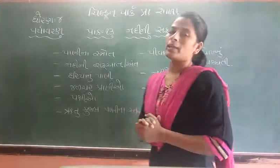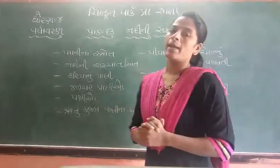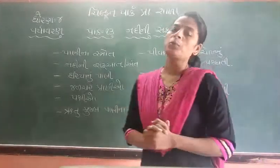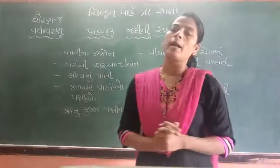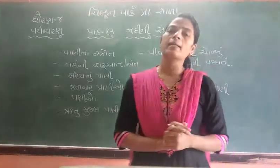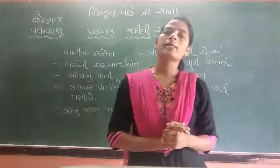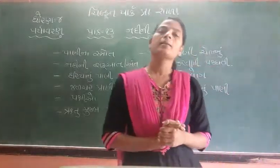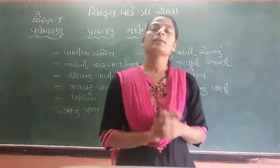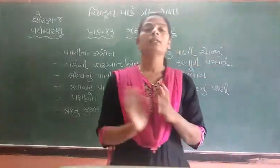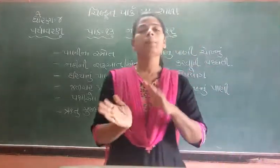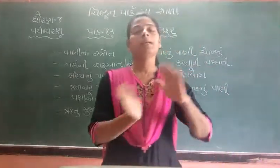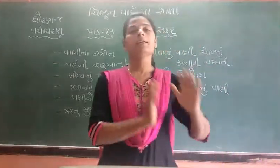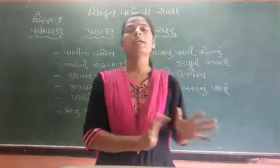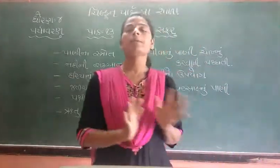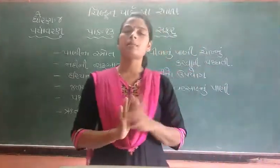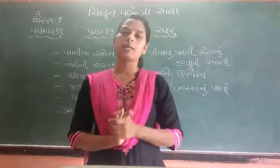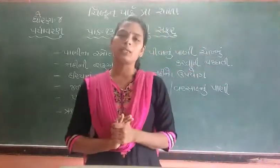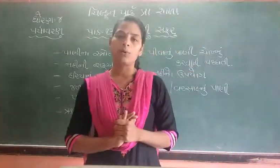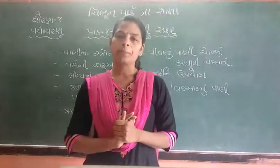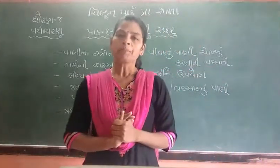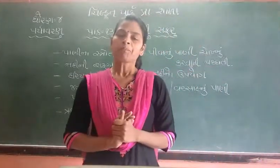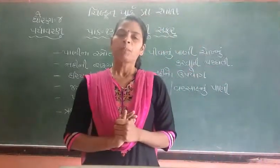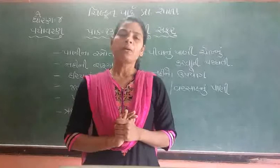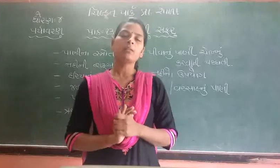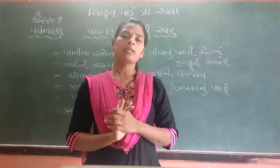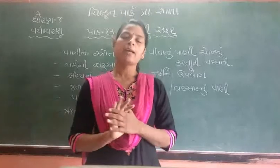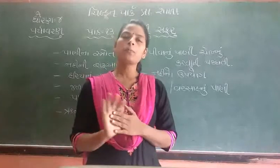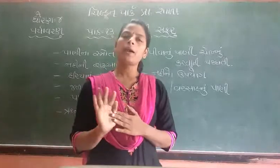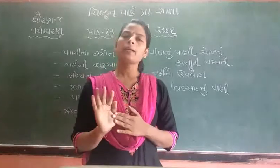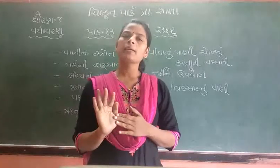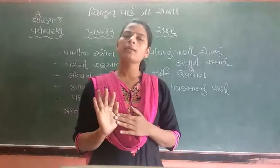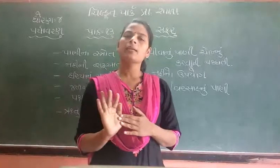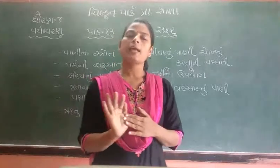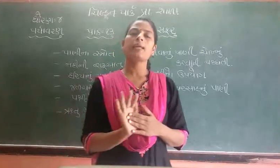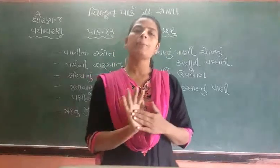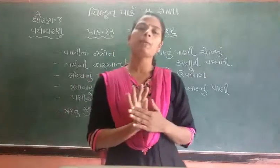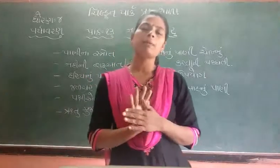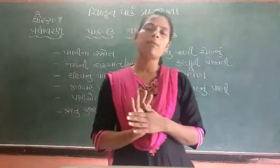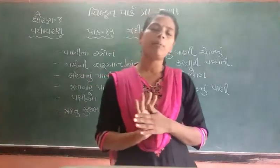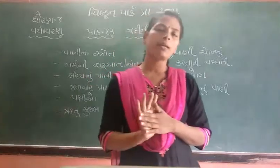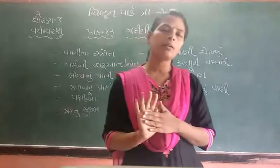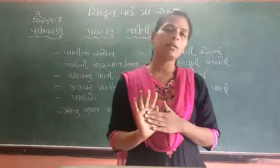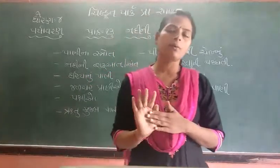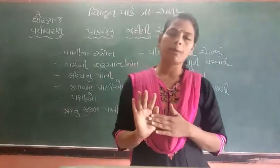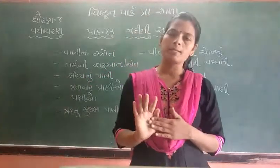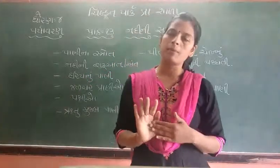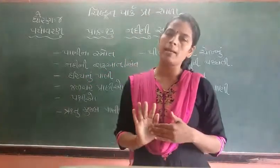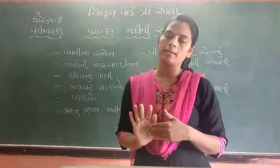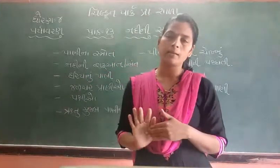દરિયાનું પાણી છે ને, નદી ભલે દરિયામાં સમાતી હોય પણ દરિયાનું પાણી ક્યારે આપણે પીવામાં કે અન્ય વપરાશમાં લેતા નથી।